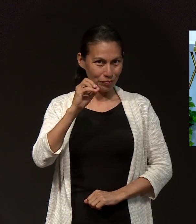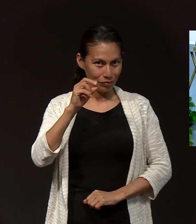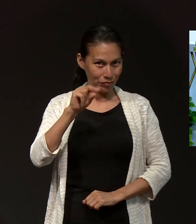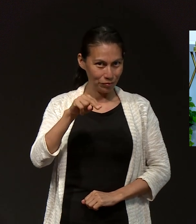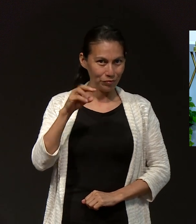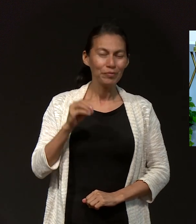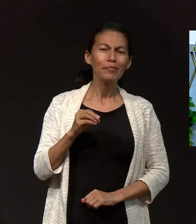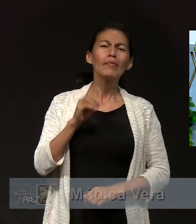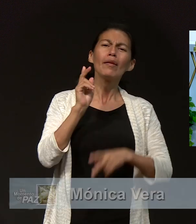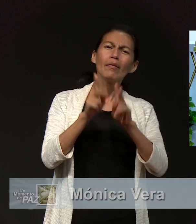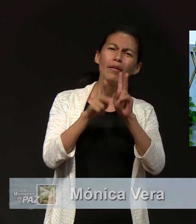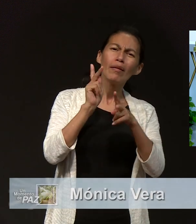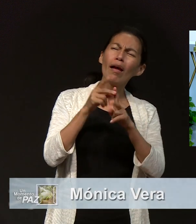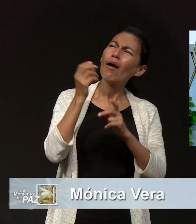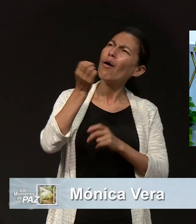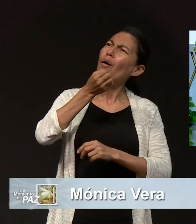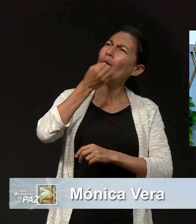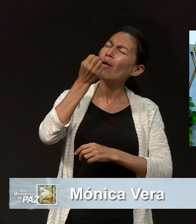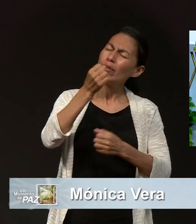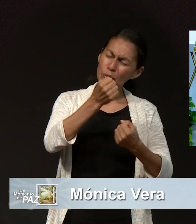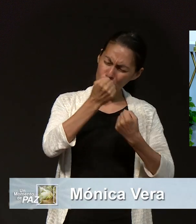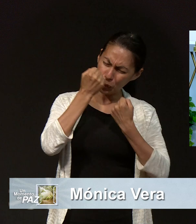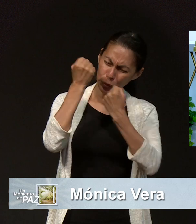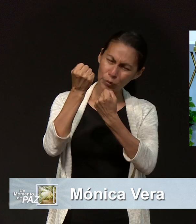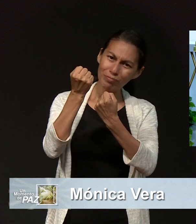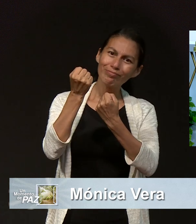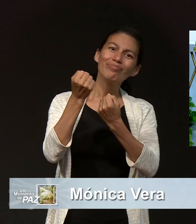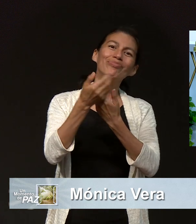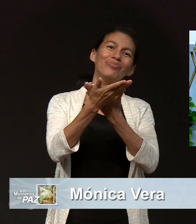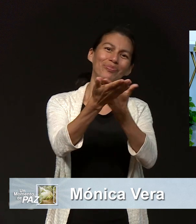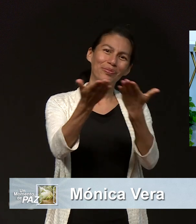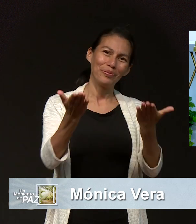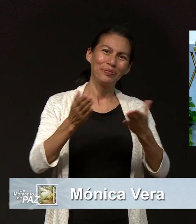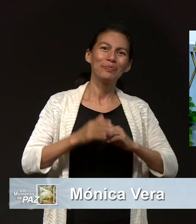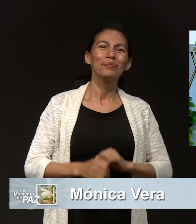platicar con ustedes del poder de la oración.